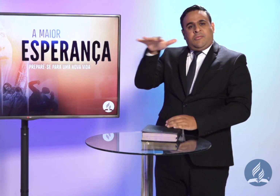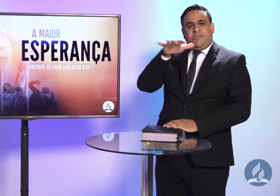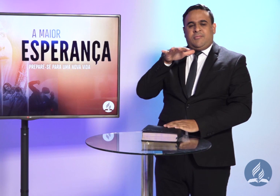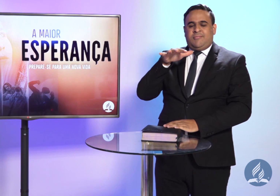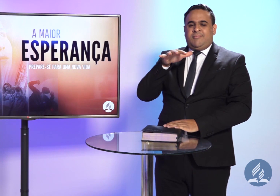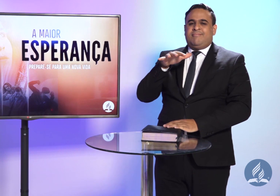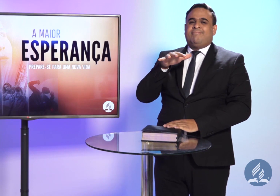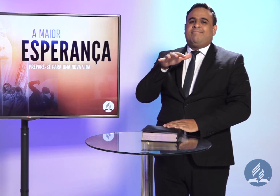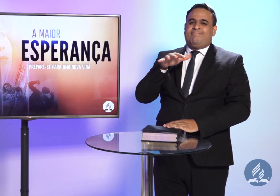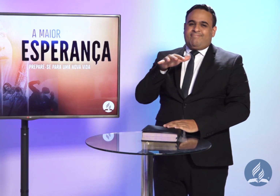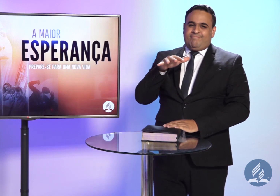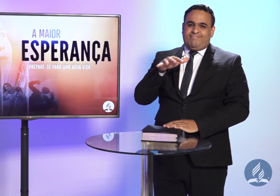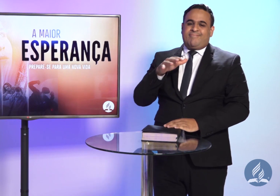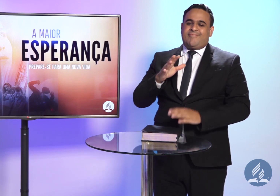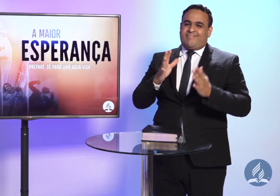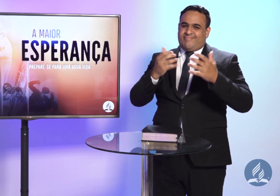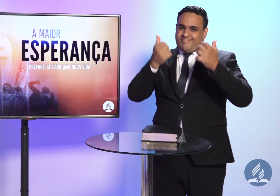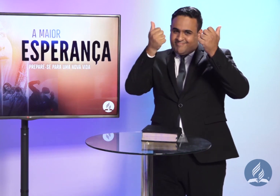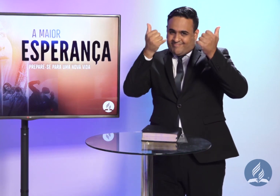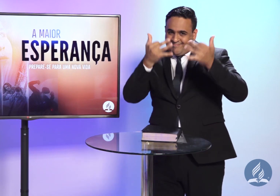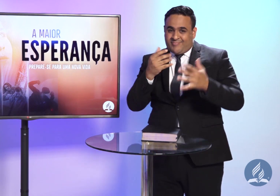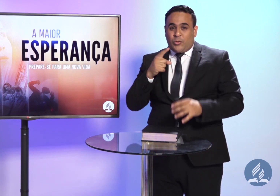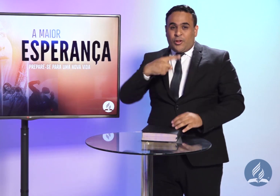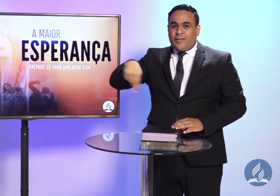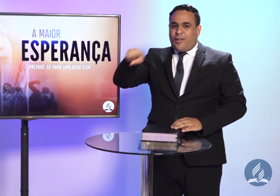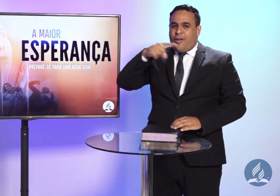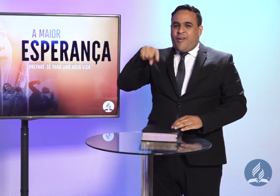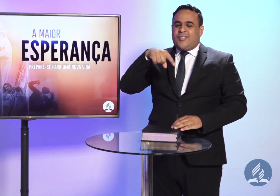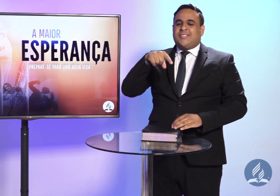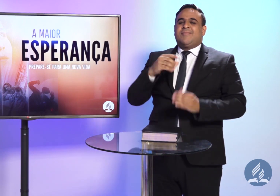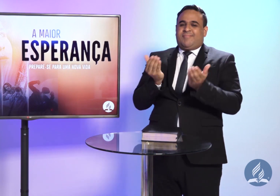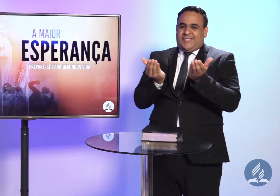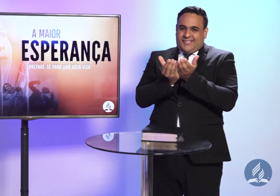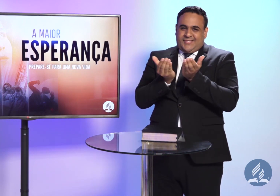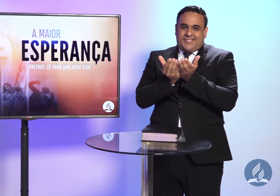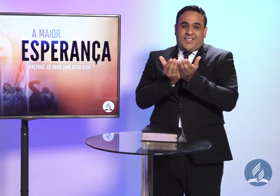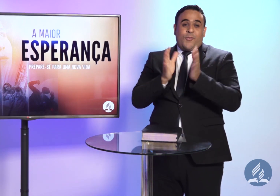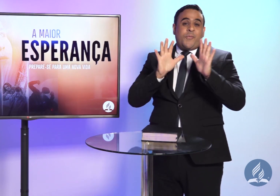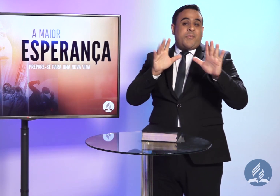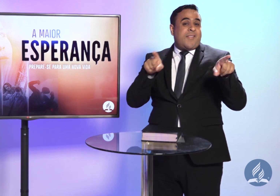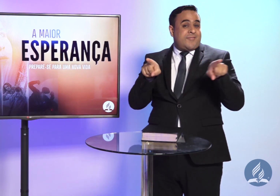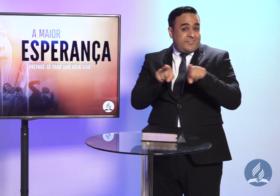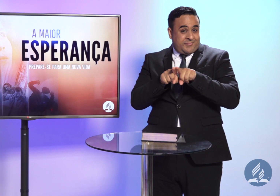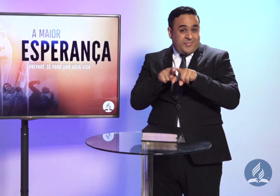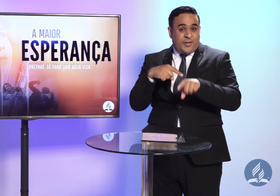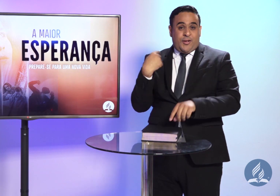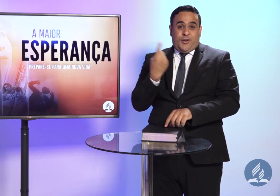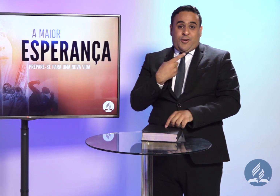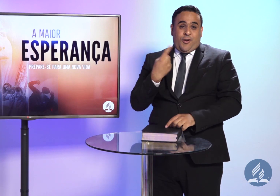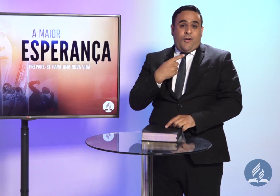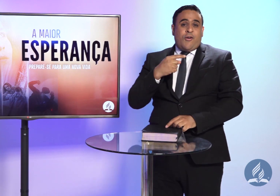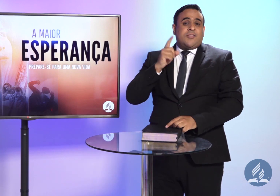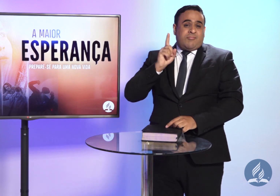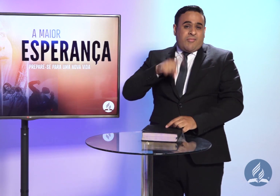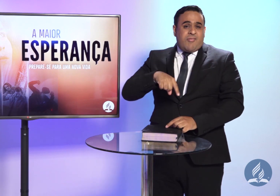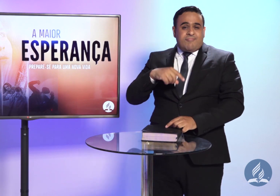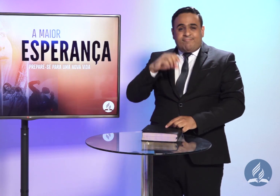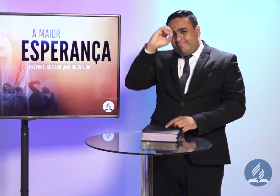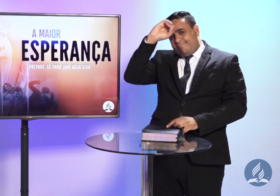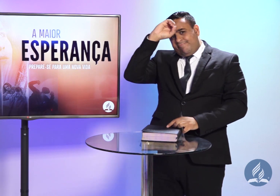religião cristã possui a verdade? Pois é, eu vou explicar para vocês que existem pessoas